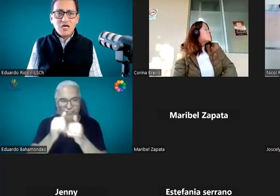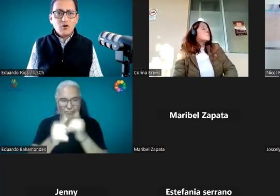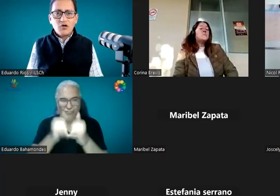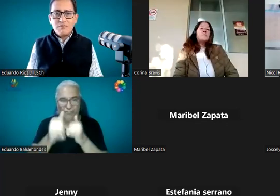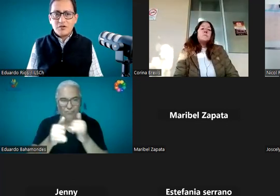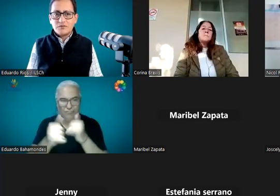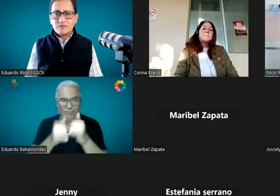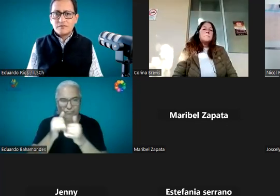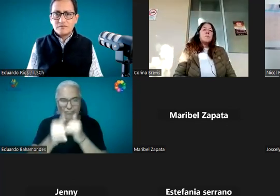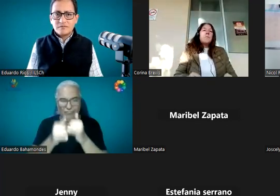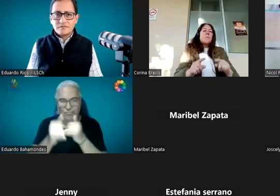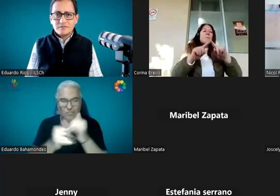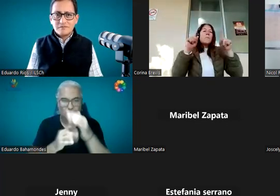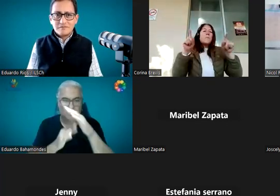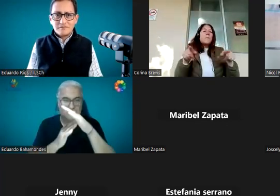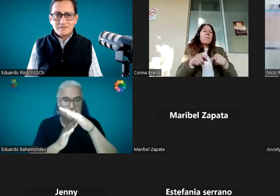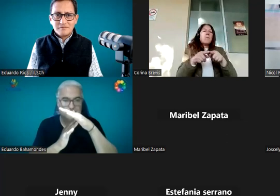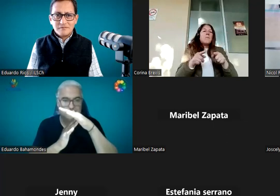cómo la dibujamos con nuestras manos.